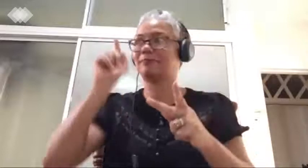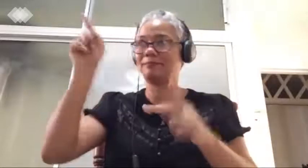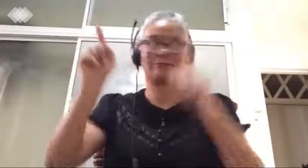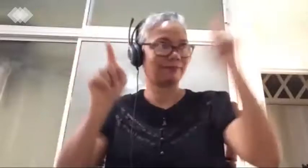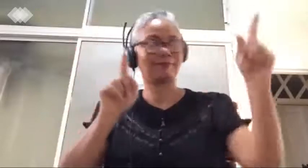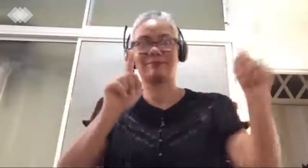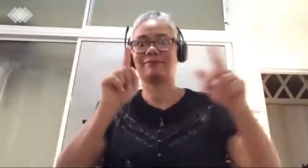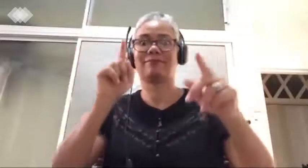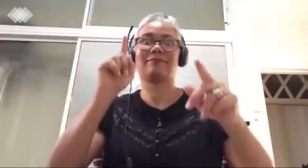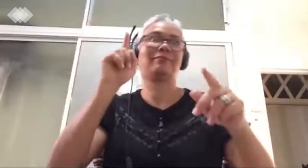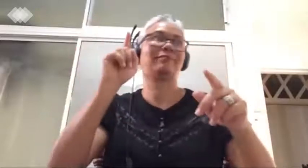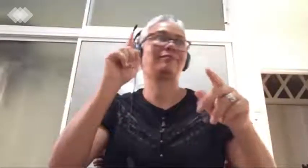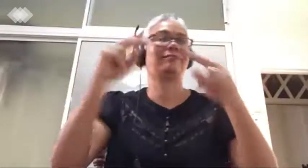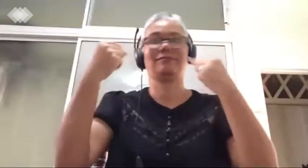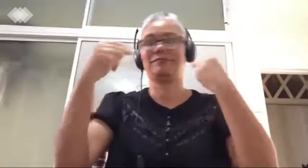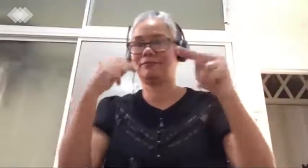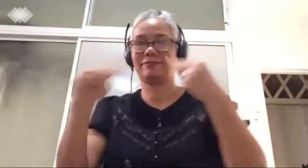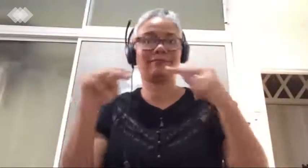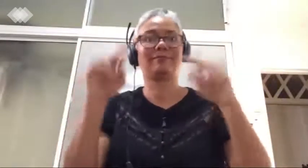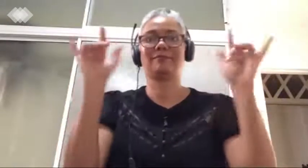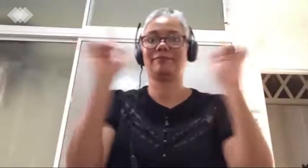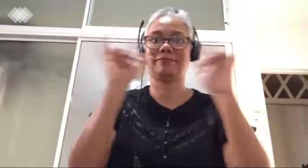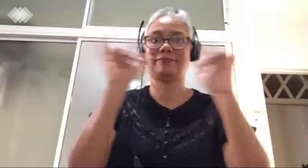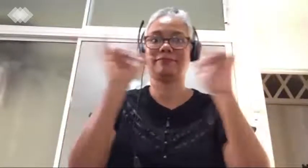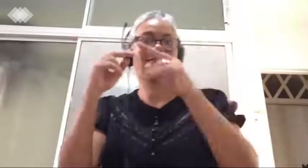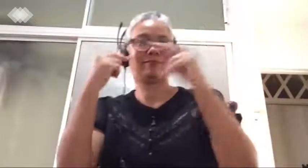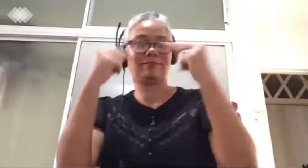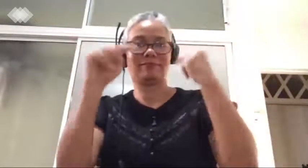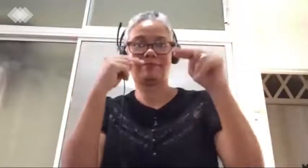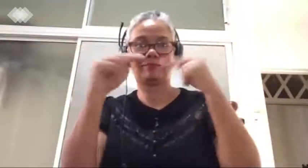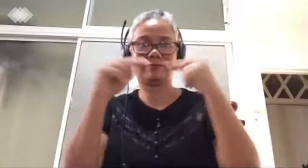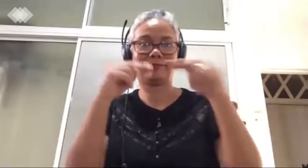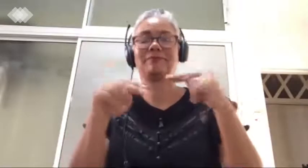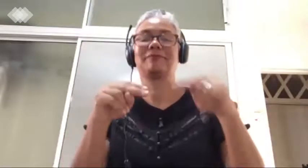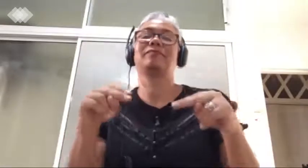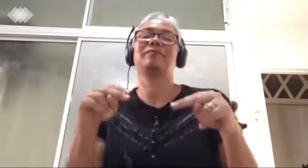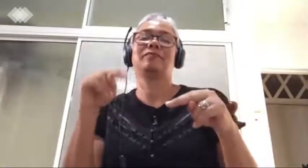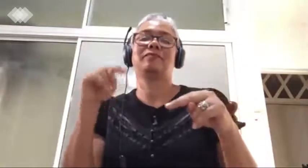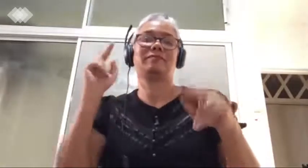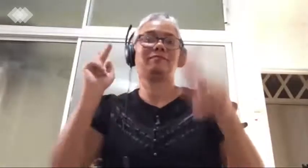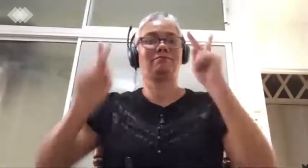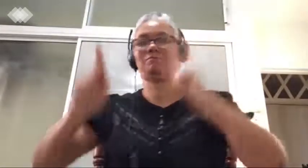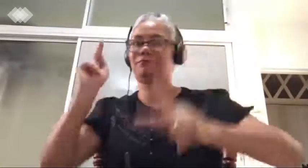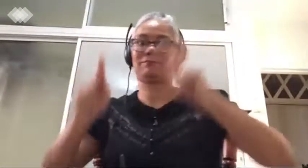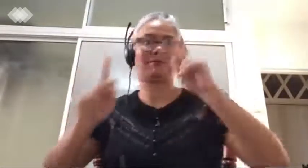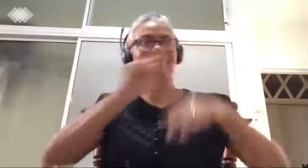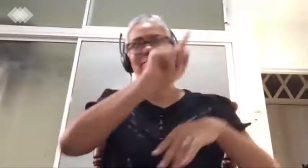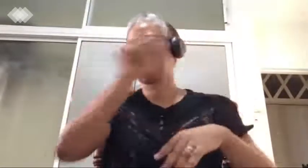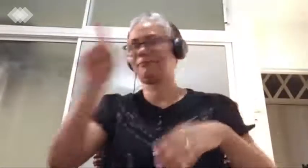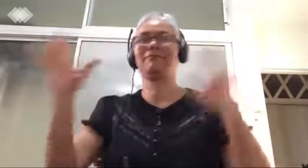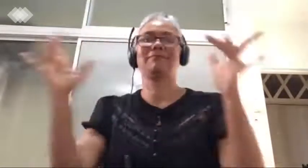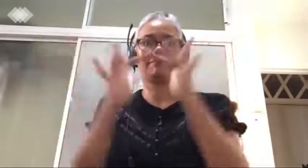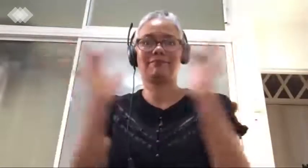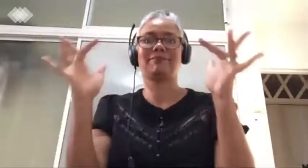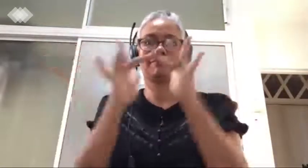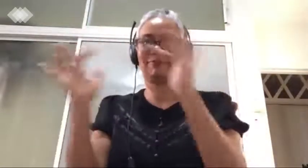Plata, Navarrete, de todas partes del país. Y estamos, gracias a Dios, realizándolo. Sin